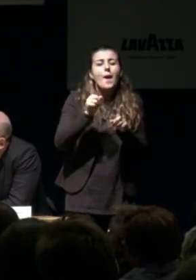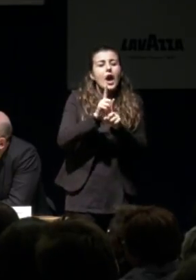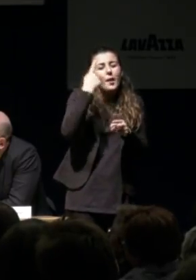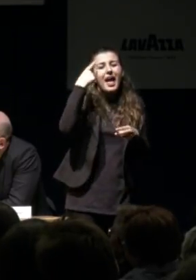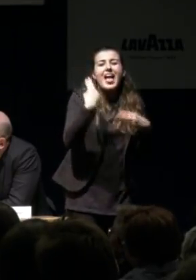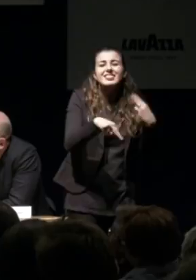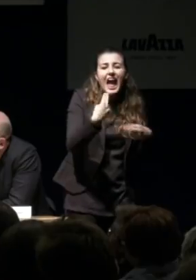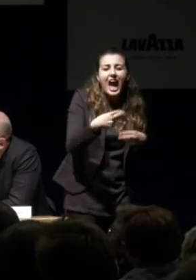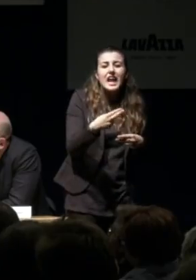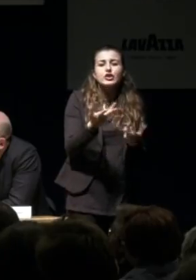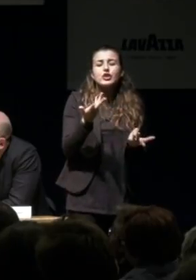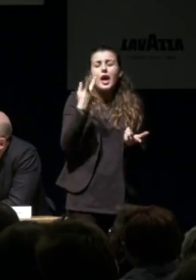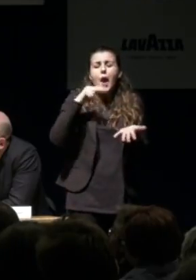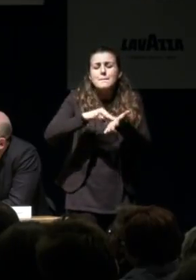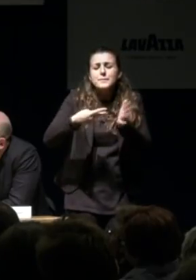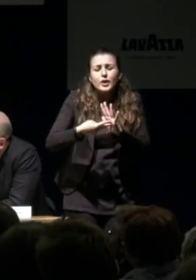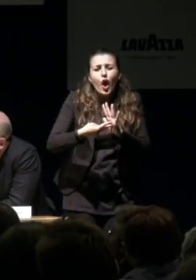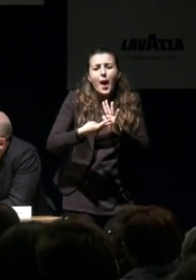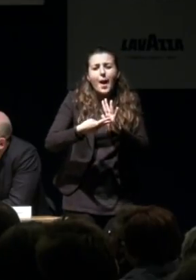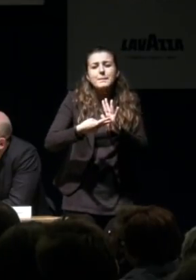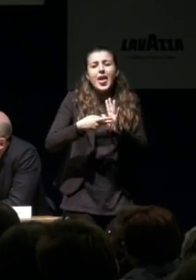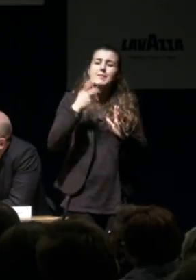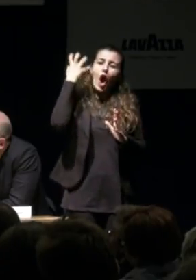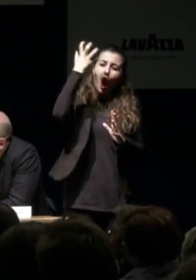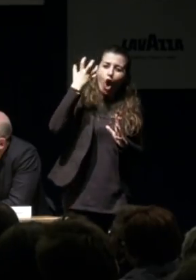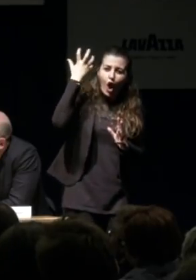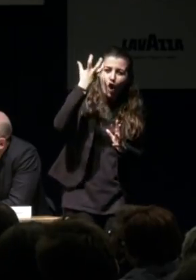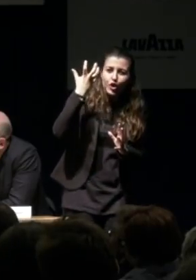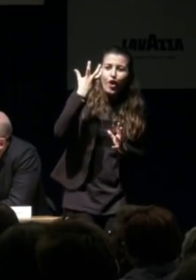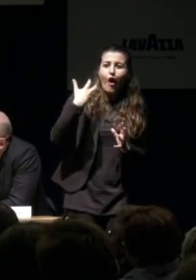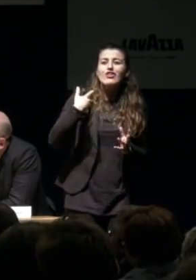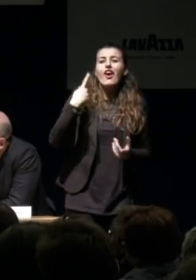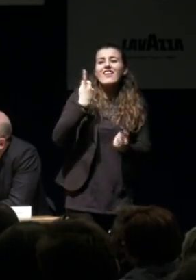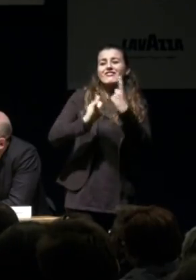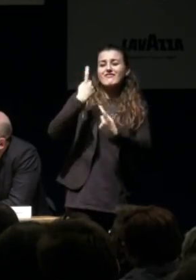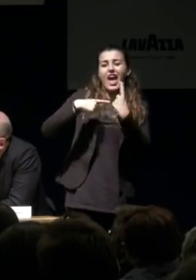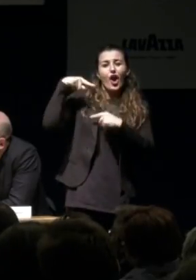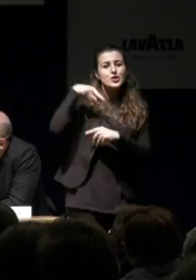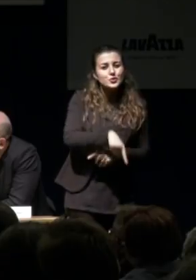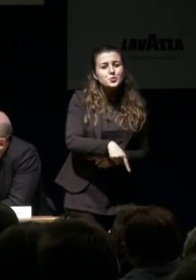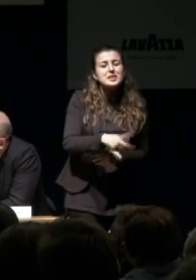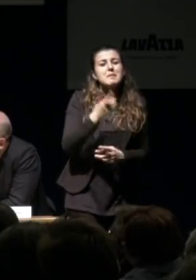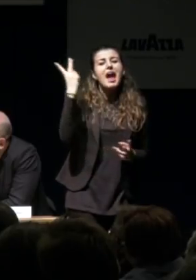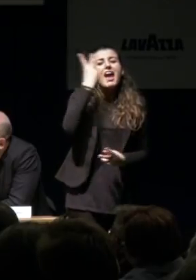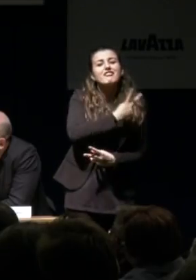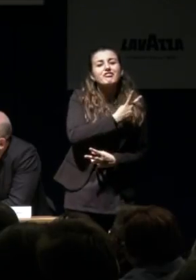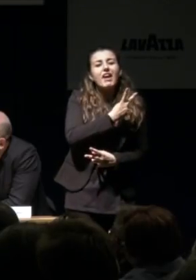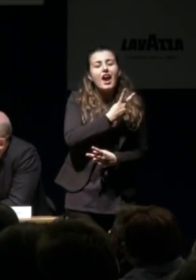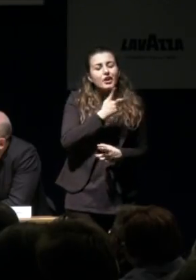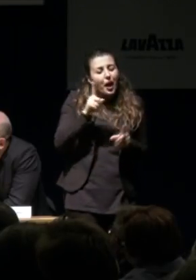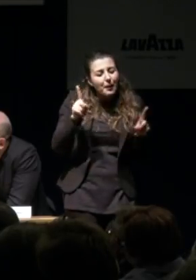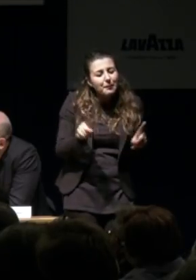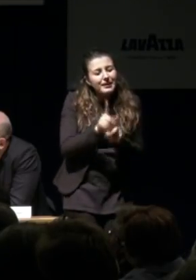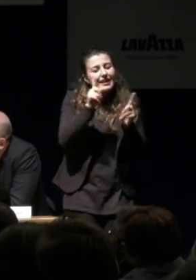i problemi come dire da un lato di orgoglio di venire da quei luoghi e dallo stesso e nello stesso tempo